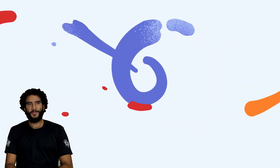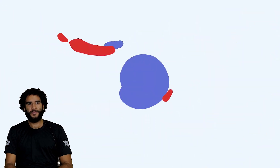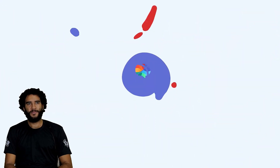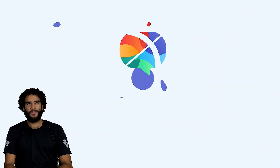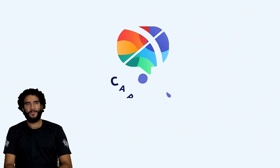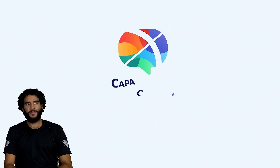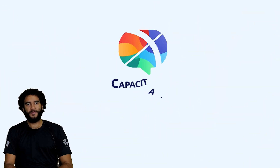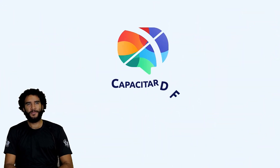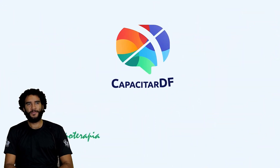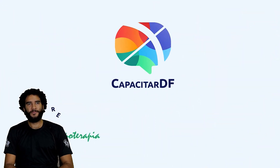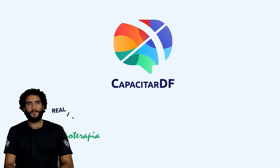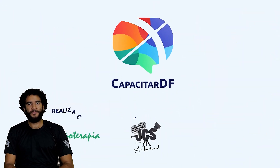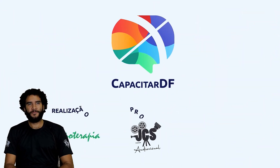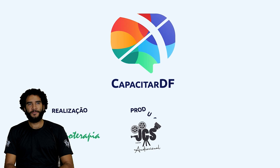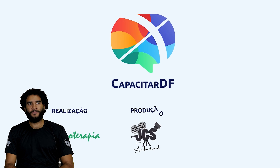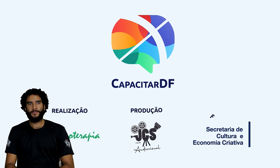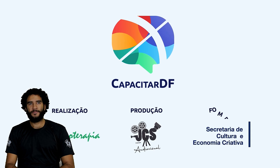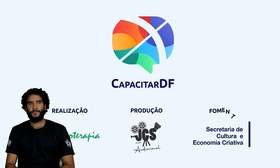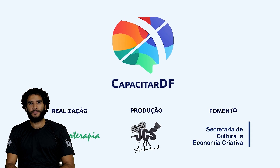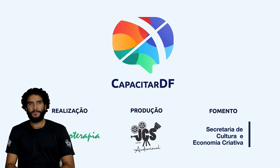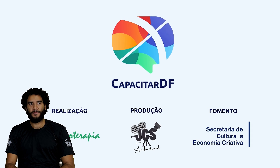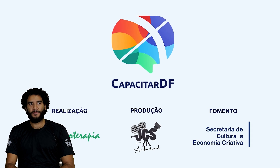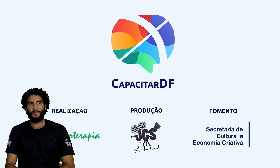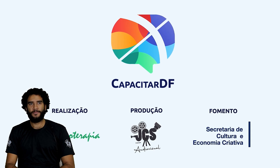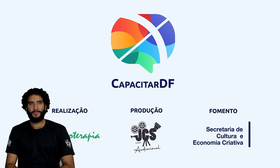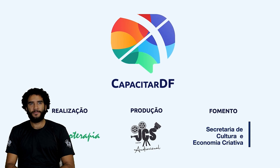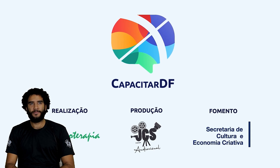Pode colocar meu áudio.